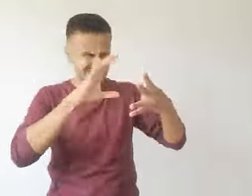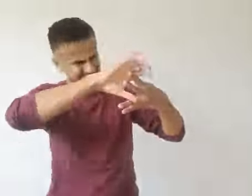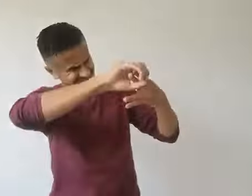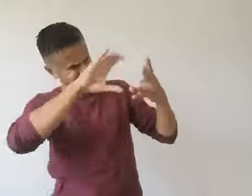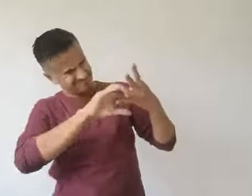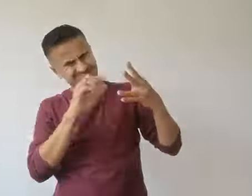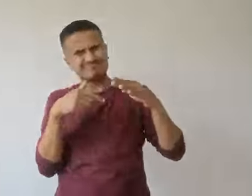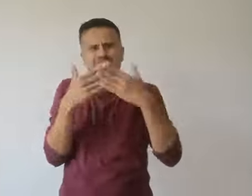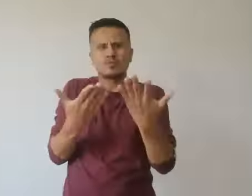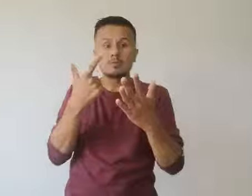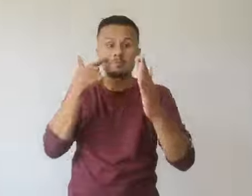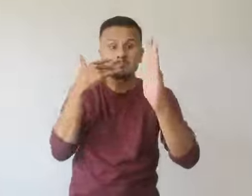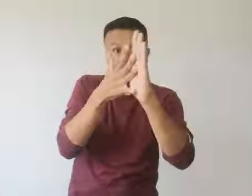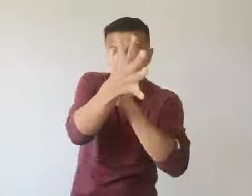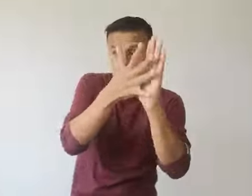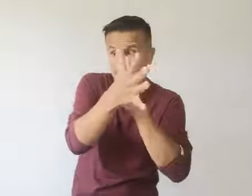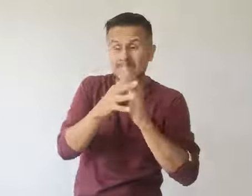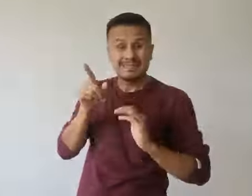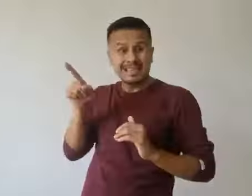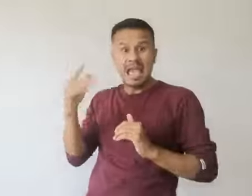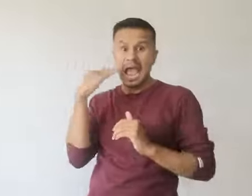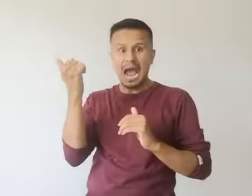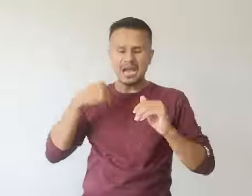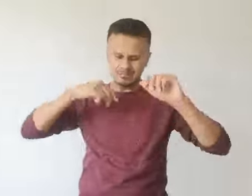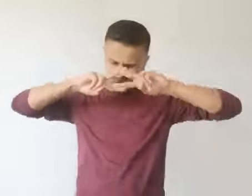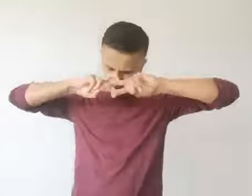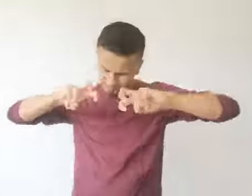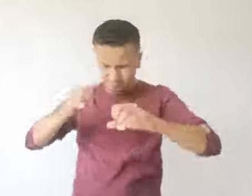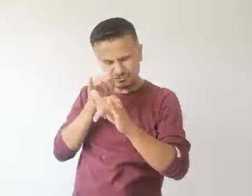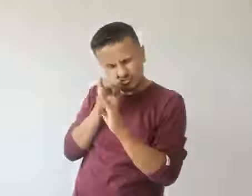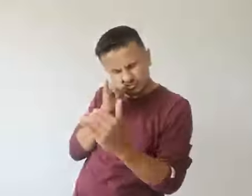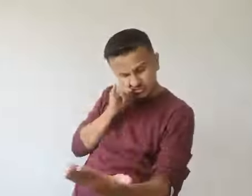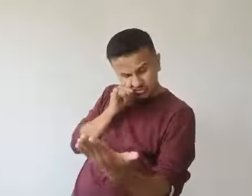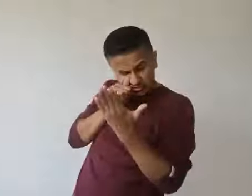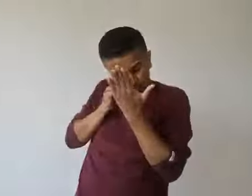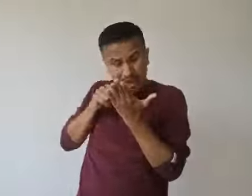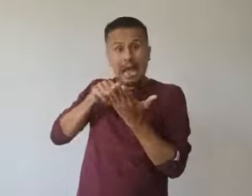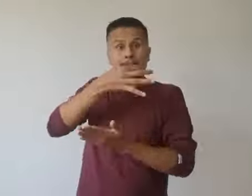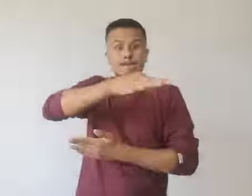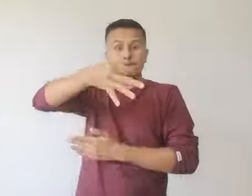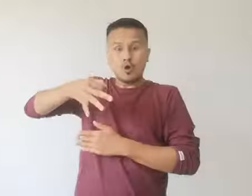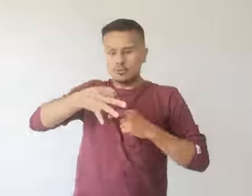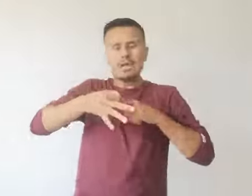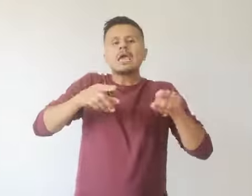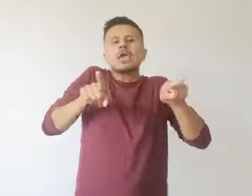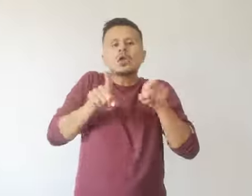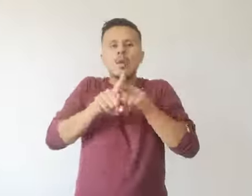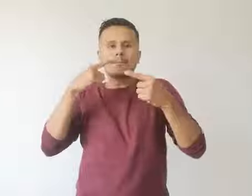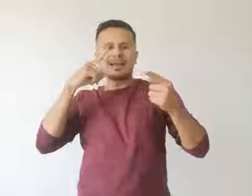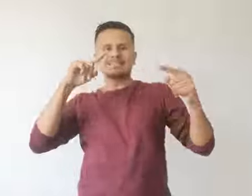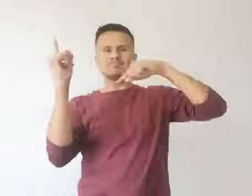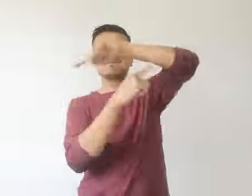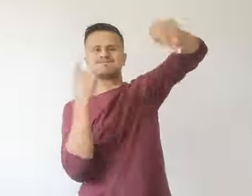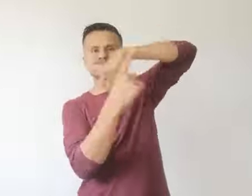usaré los resultados de Rosalind. La cristalografía de reloj de la molécula es una hélice, es más, una doble hélice. Entonces, son